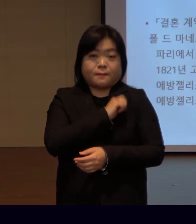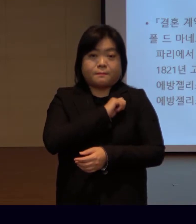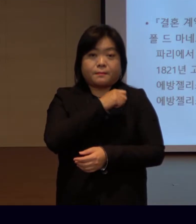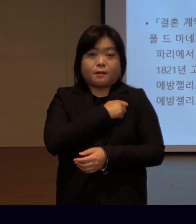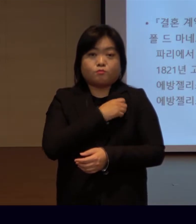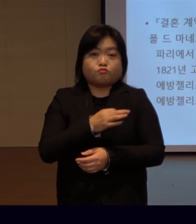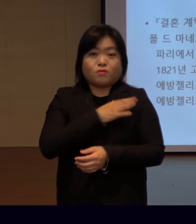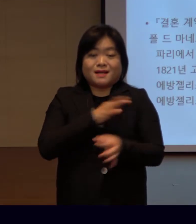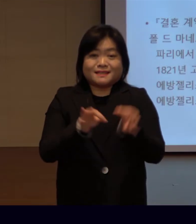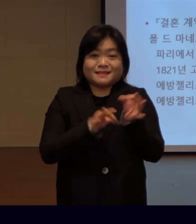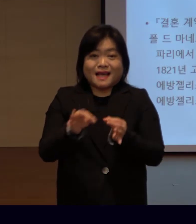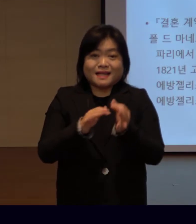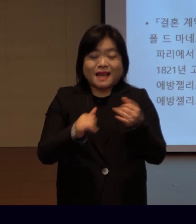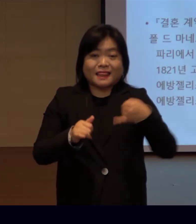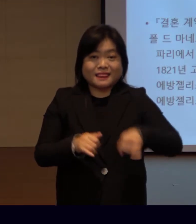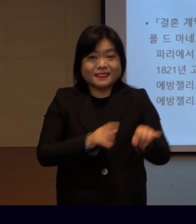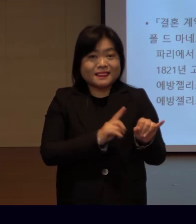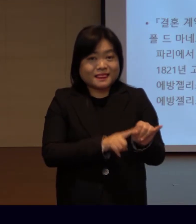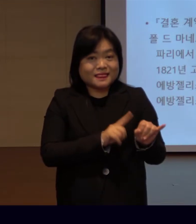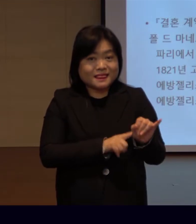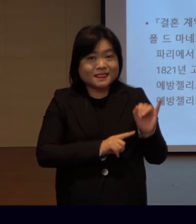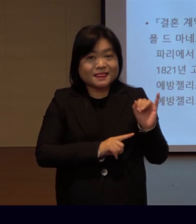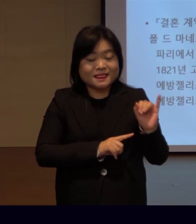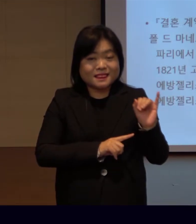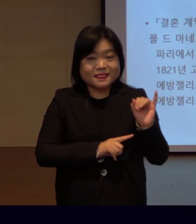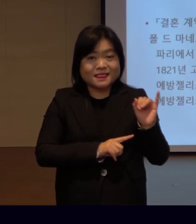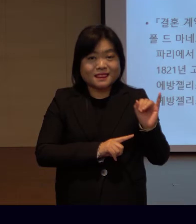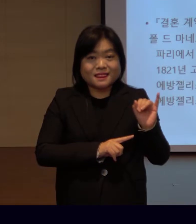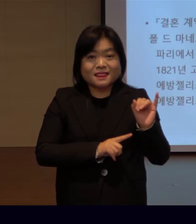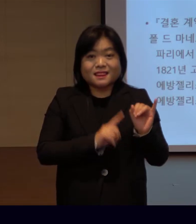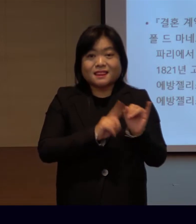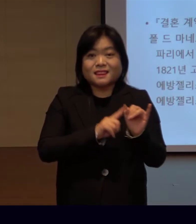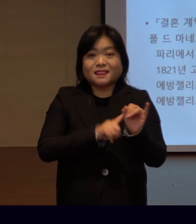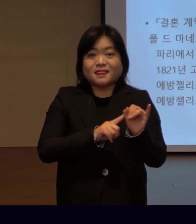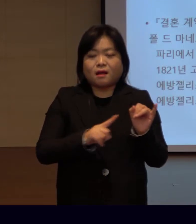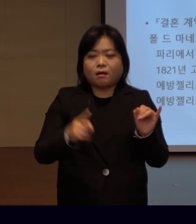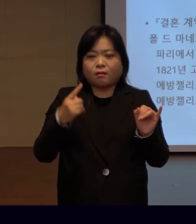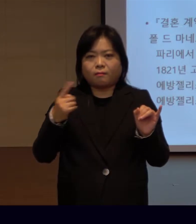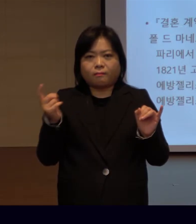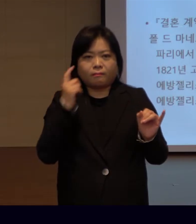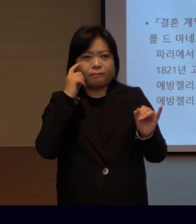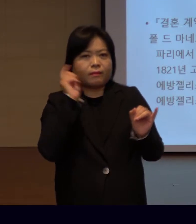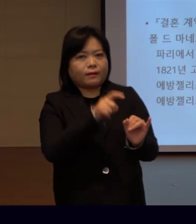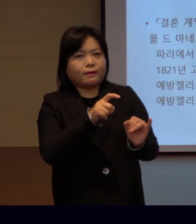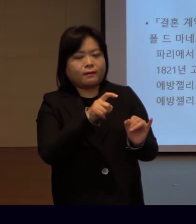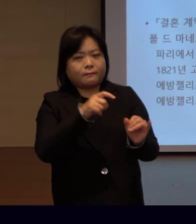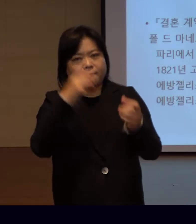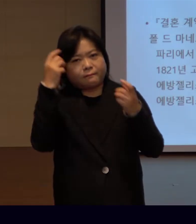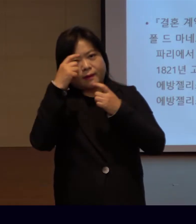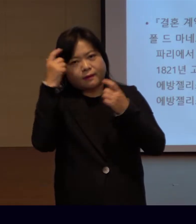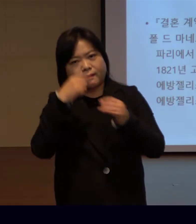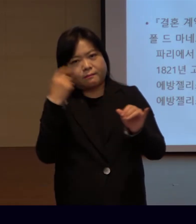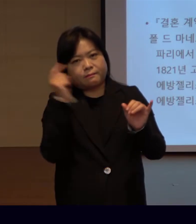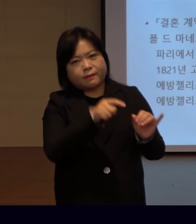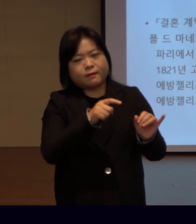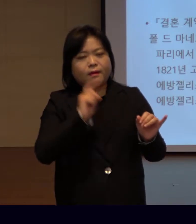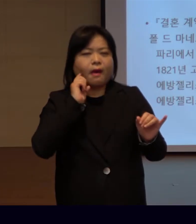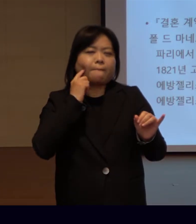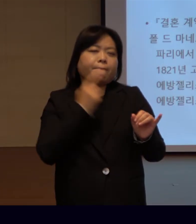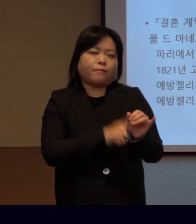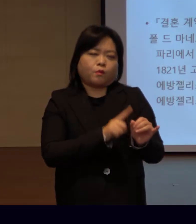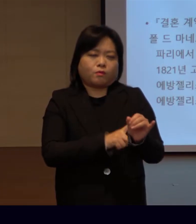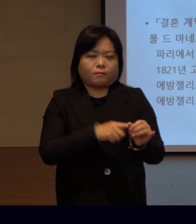부유한 상인의 딸인 나탈리 에반젤리스타 양에게 반해버립니다. 엄청 예쁘거든요.